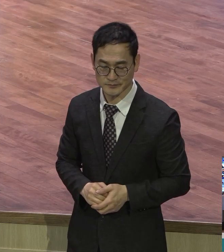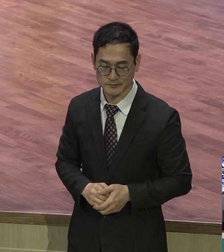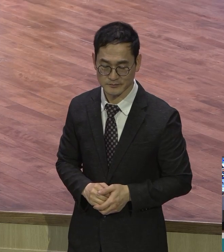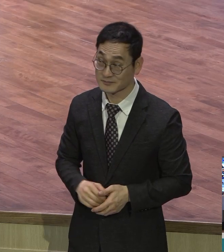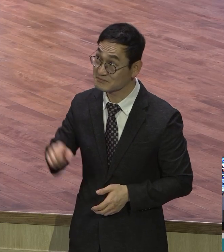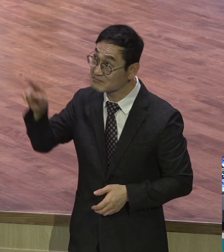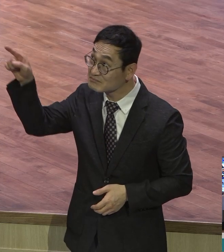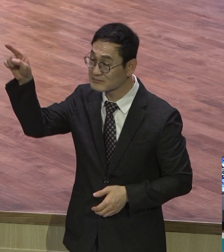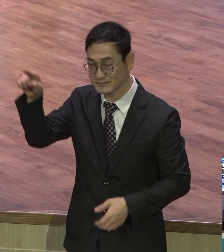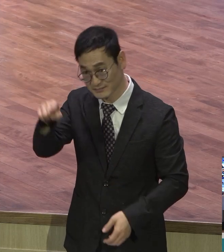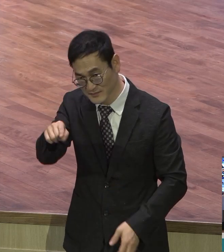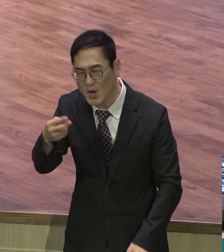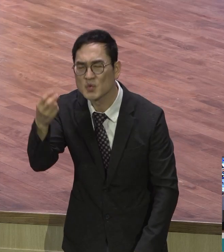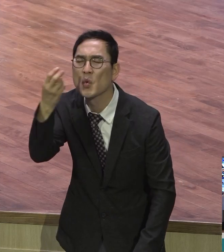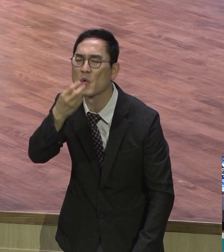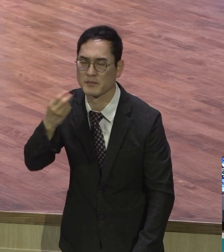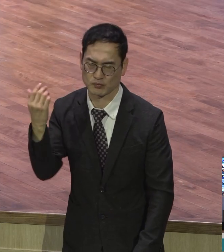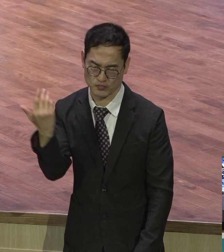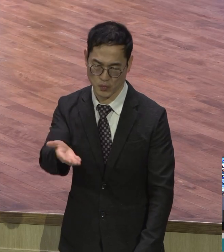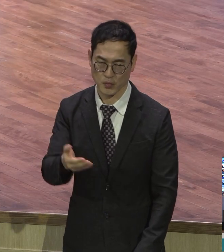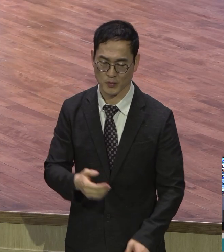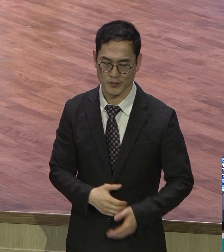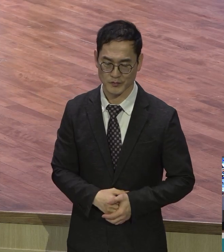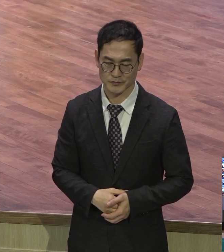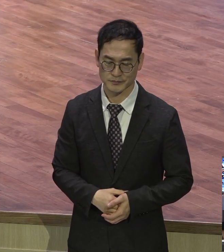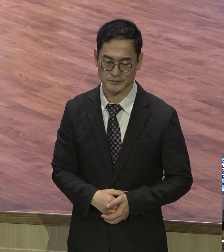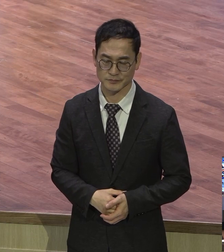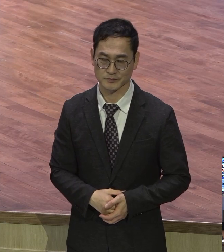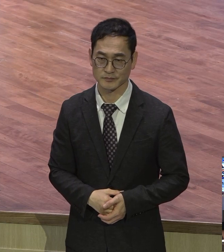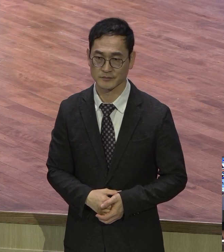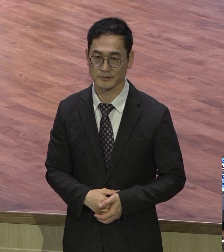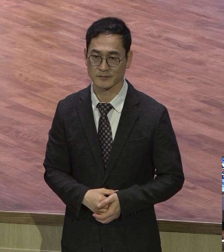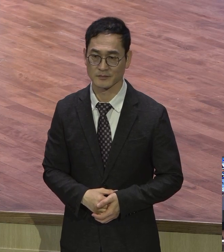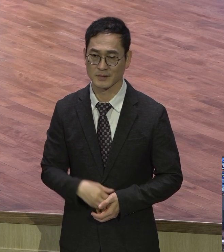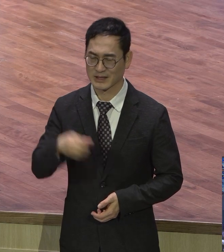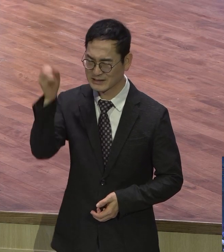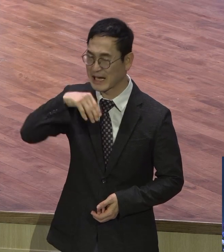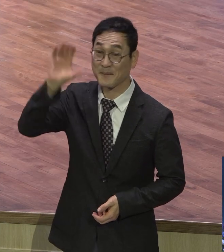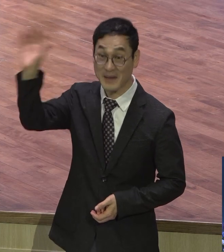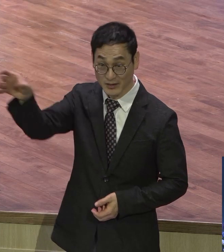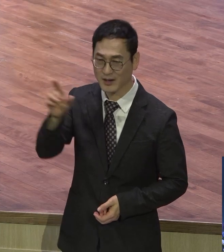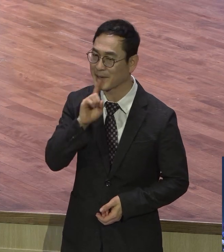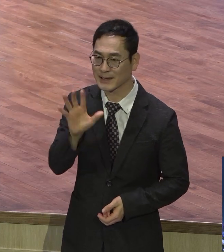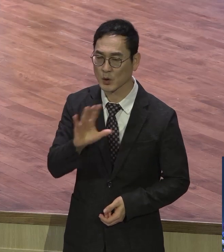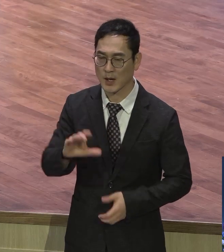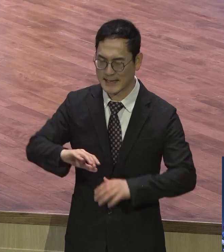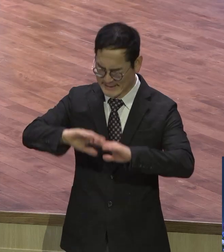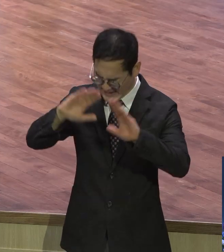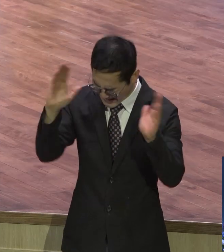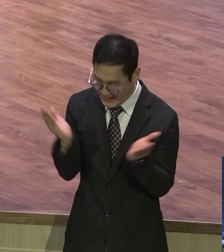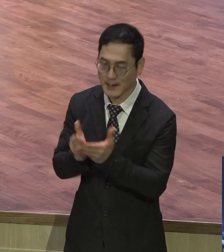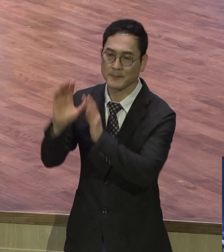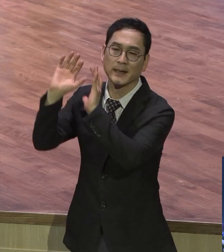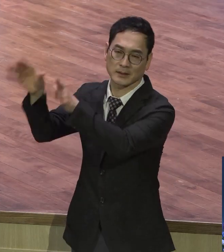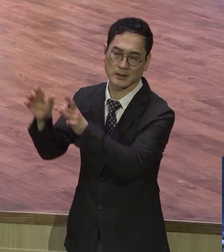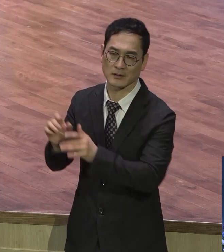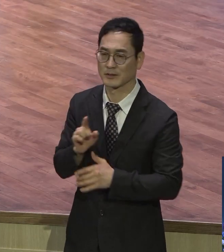그가 너희를 돌보십니다. 그냥 맡기를 안 했잖아요. 잘 보세요. 그냥 맡기를 안 했어요. 다 맡겨라 그랬어요.